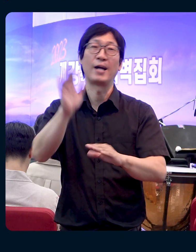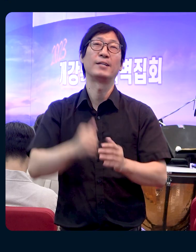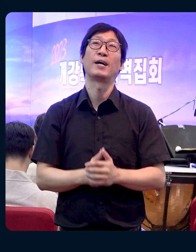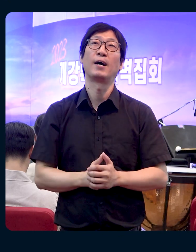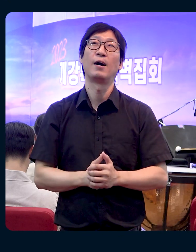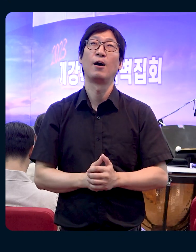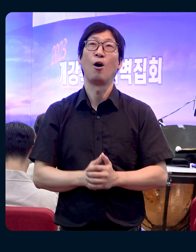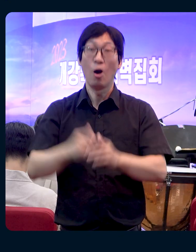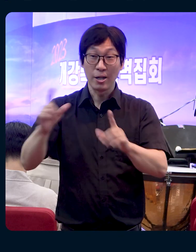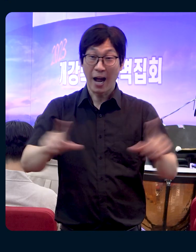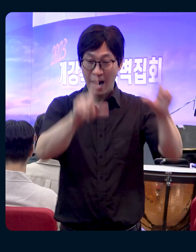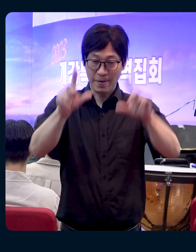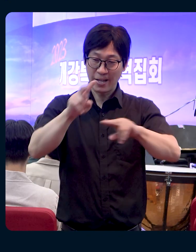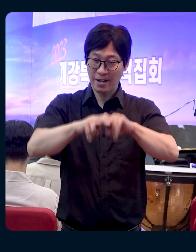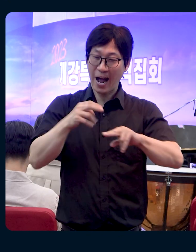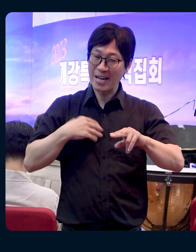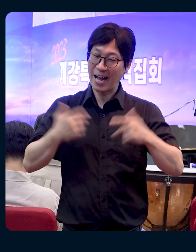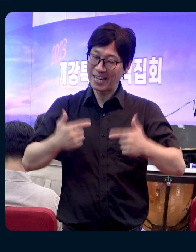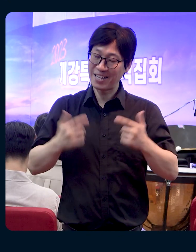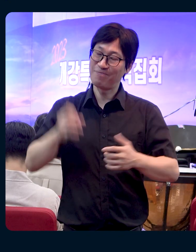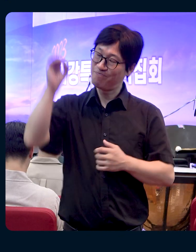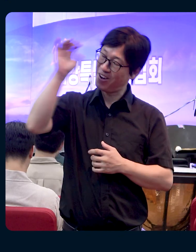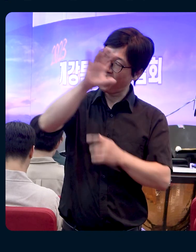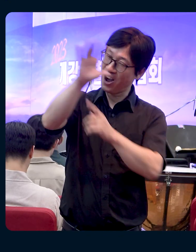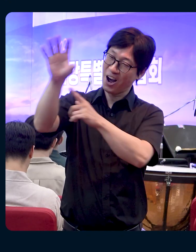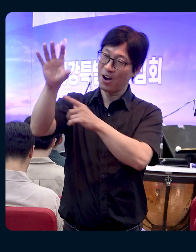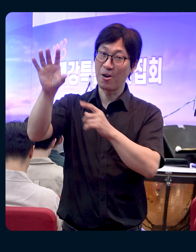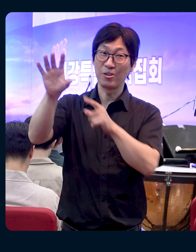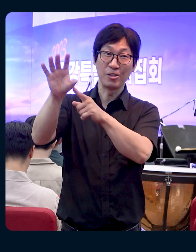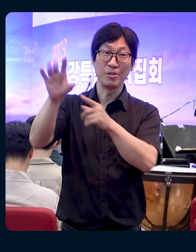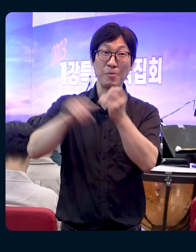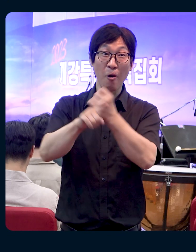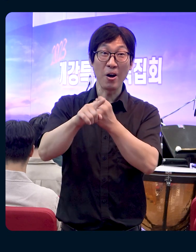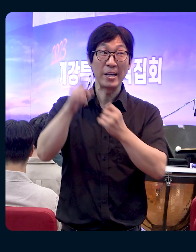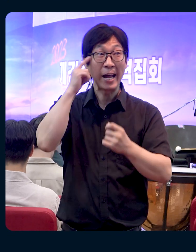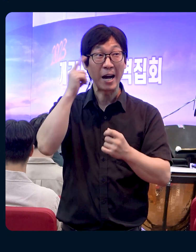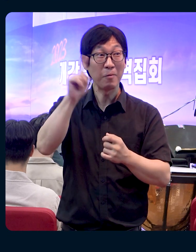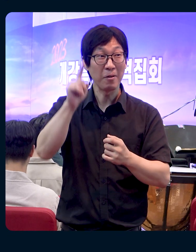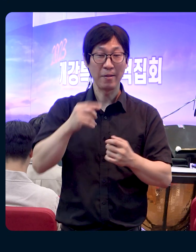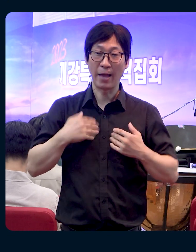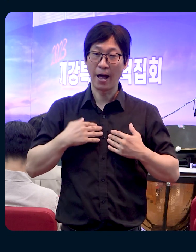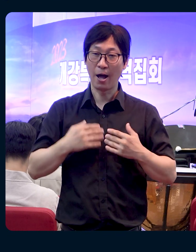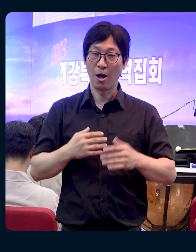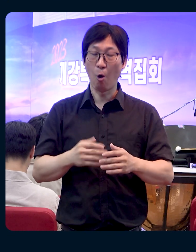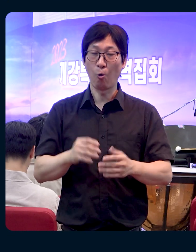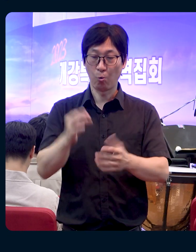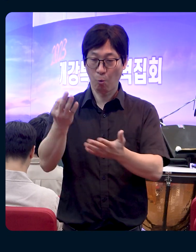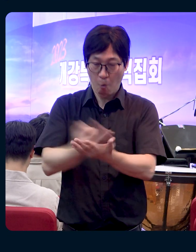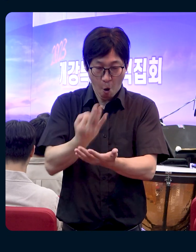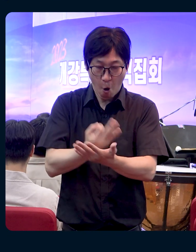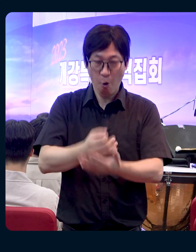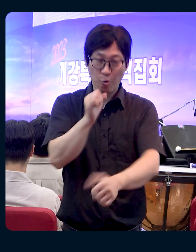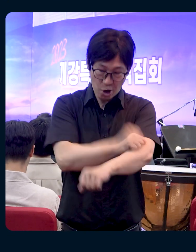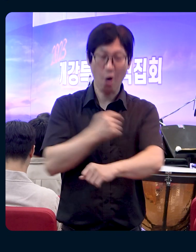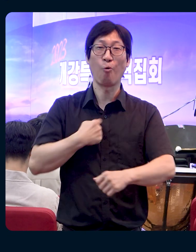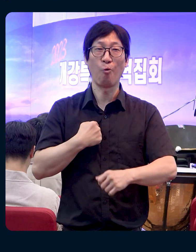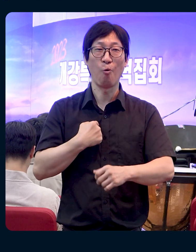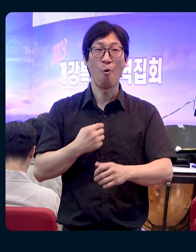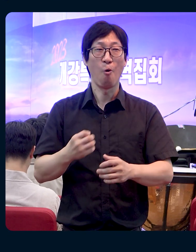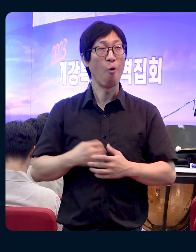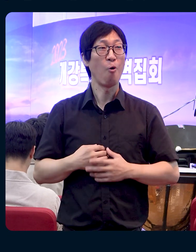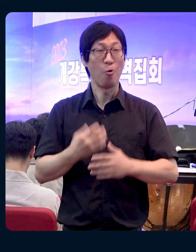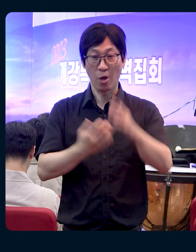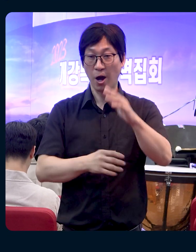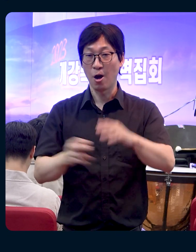발한다. 그러니까 생업의 현장에서 돈을 잘 벌고 출세하고 성공하고 이게 빛을 발하는 거야.